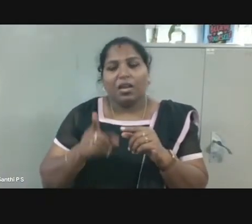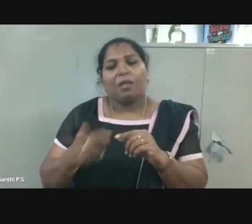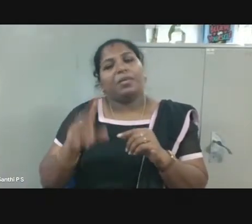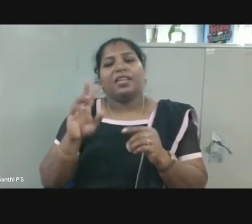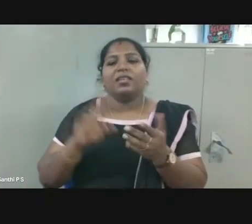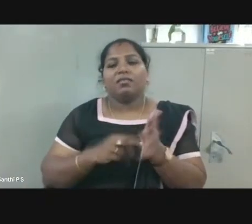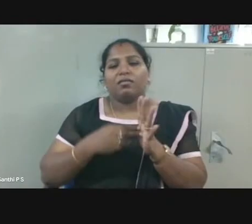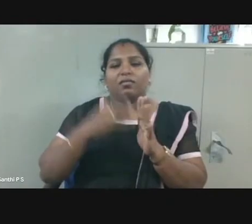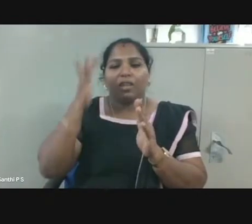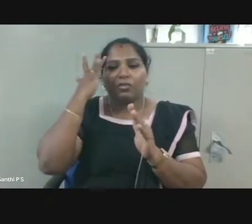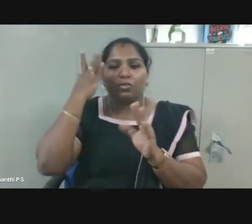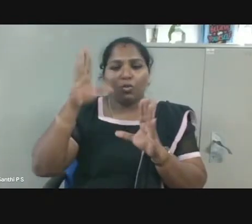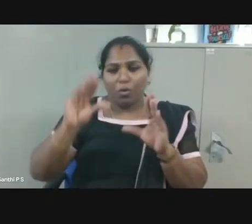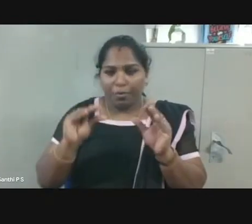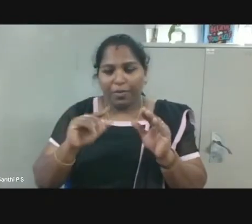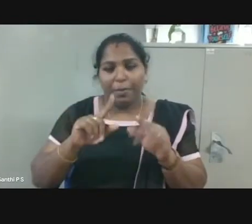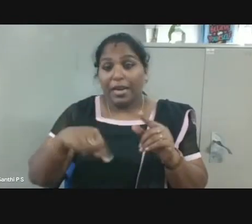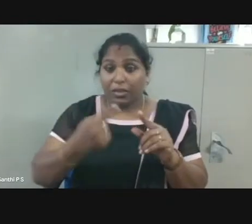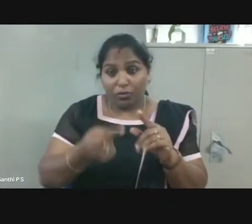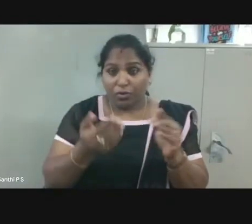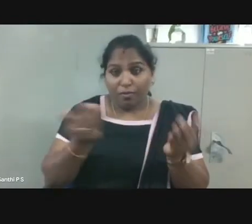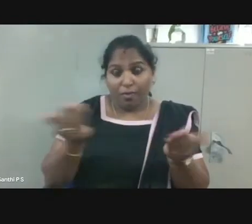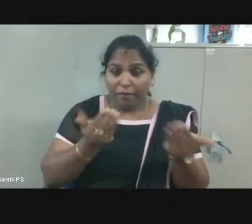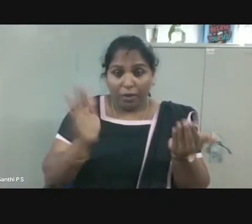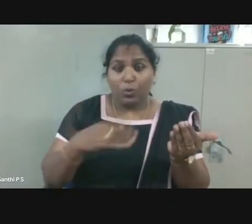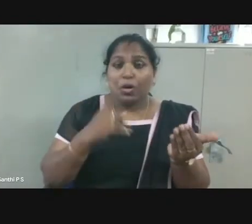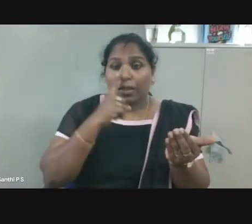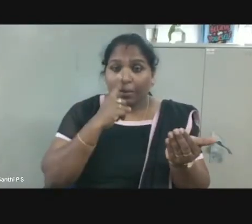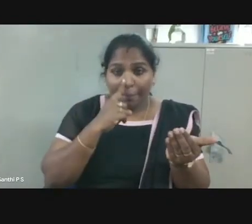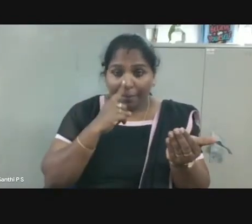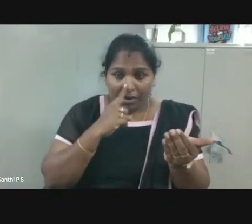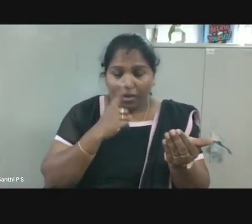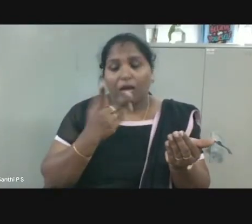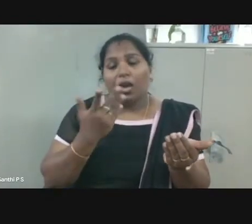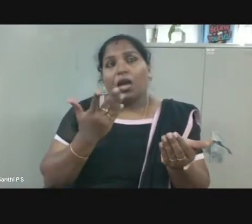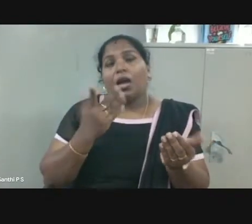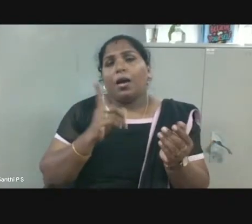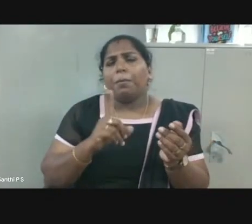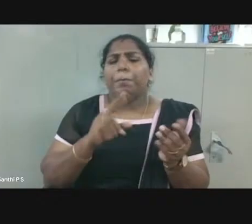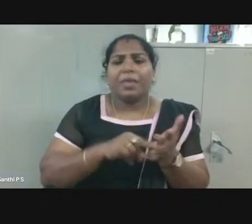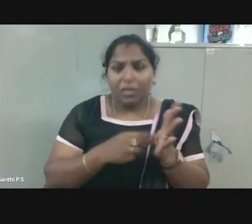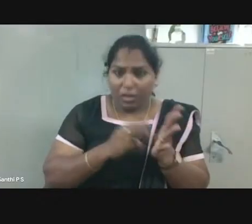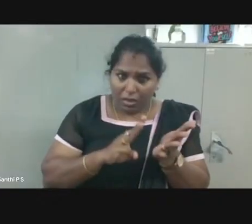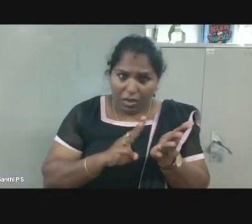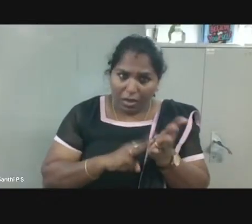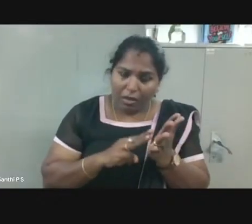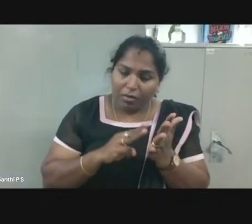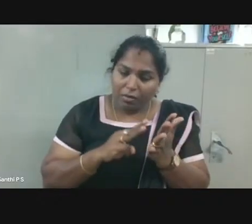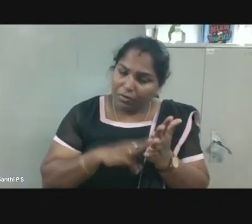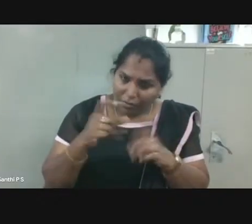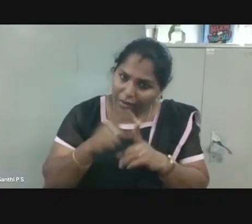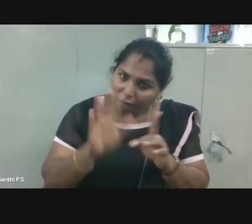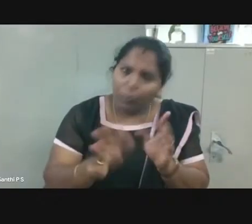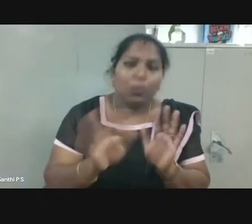കുറയും. ഇനിയിപ്പോ അടുത്തൊരു പെൺകുഞ്ഞുണ്ടായി, അപ്പൊ അവർക്കറിയാം ആ പെൺകുഞ്ഞിന് എന്തായാലും മസ്കുലർ ഡിസ്ട്രോഫി വരത്തില്ല, ഡിഷ്യൻ മസ്കുലർ ഡിസ്ട്രോഫി കാണില്ല. അപ്പൊ അവർക്ക് ആ ടെൻഷൻ